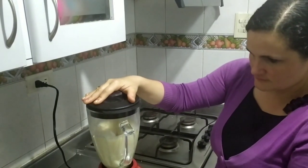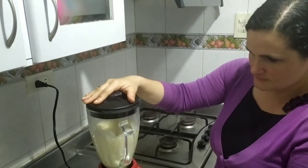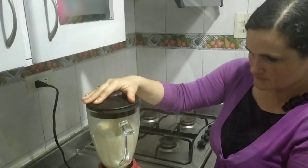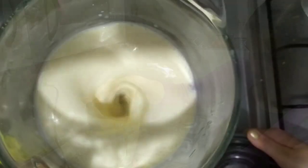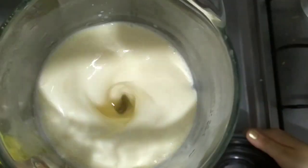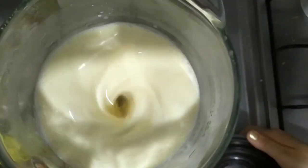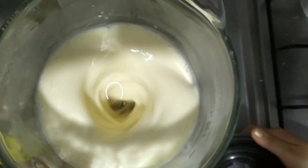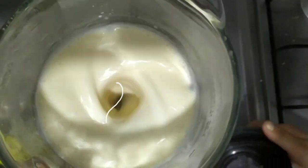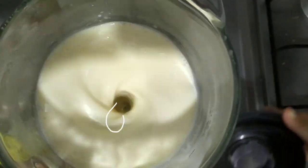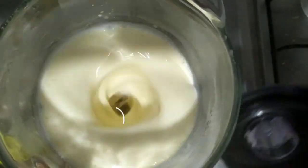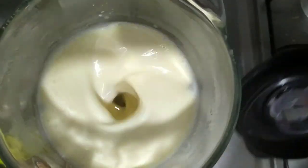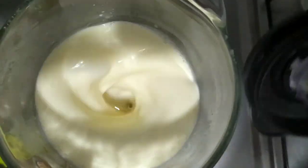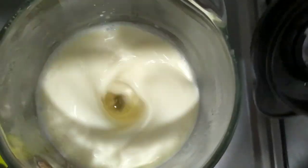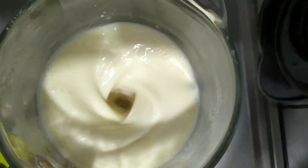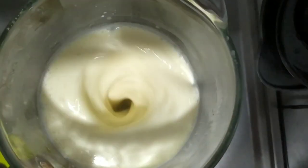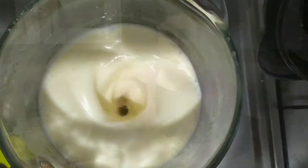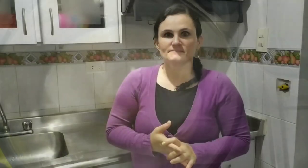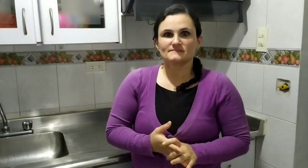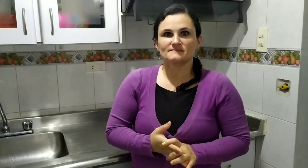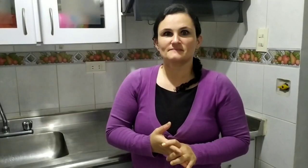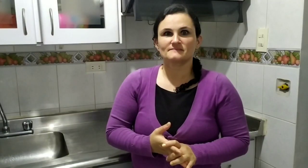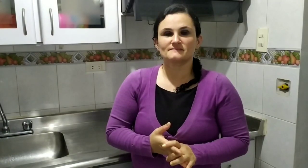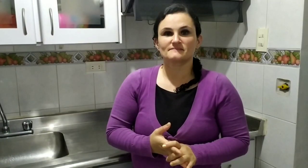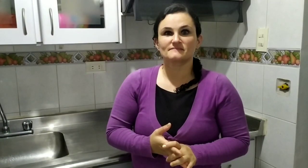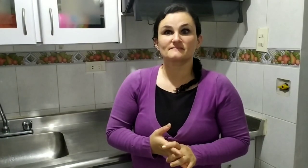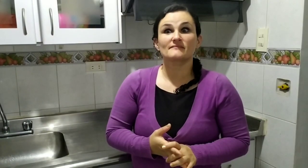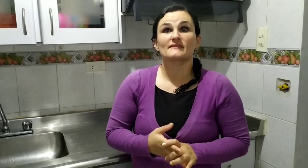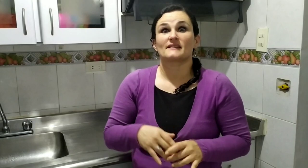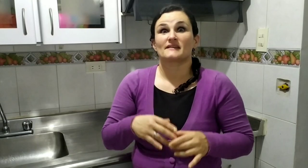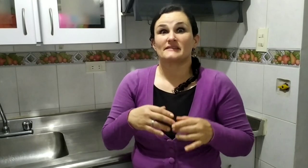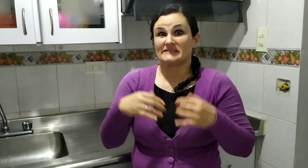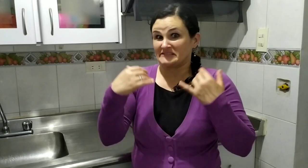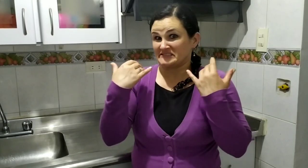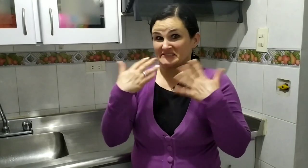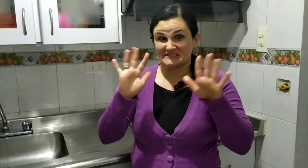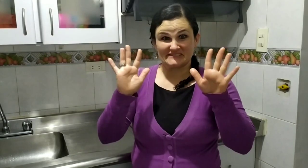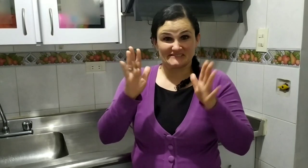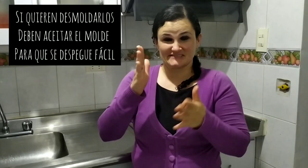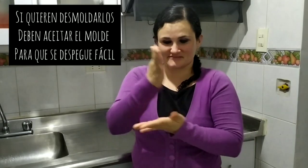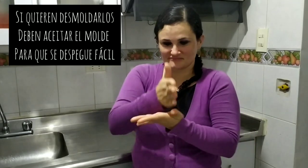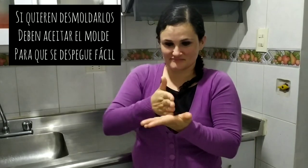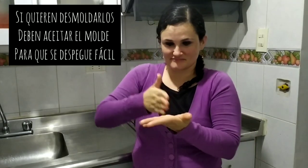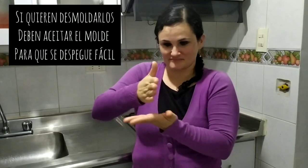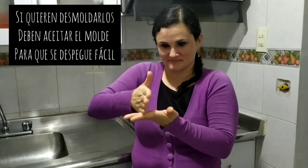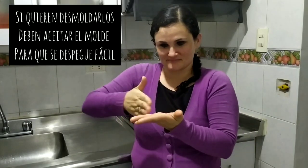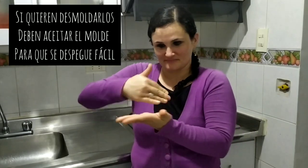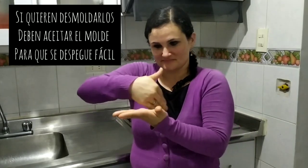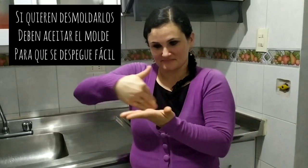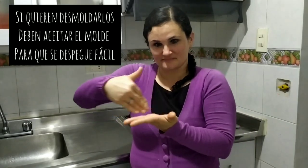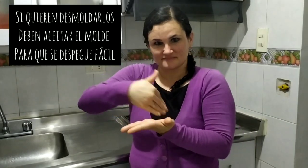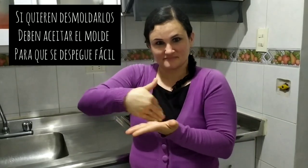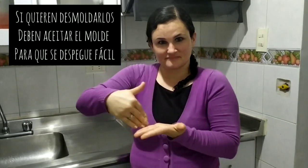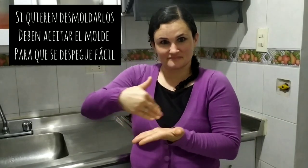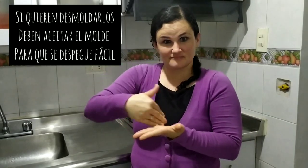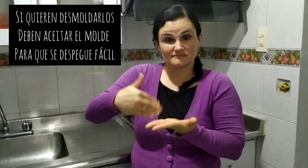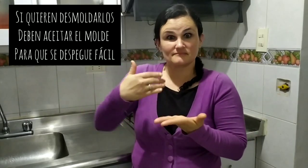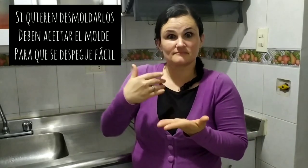Ya entonces cortamos la gelatina en cuadritos. Ahora lo que vamos a hacer es que si